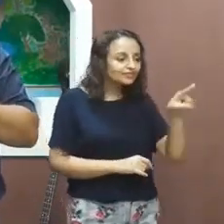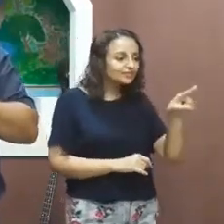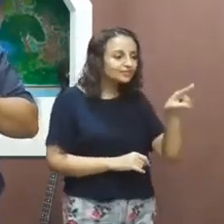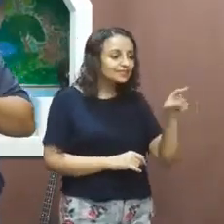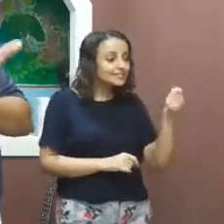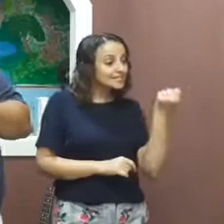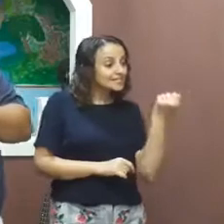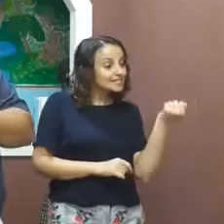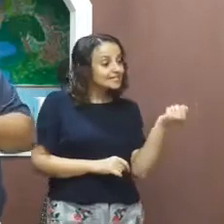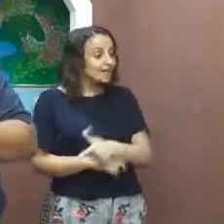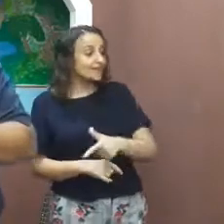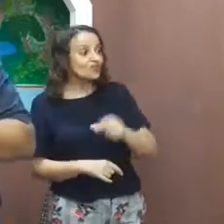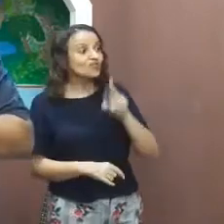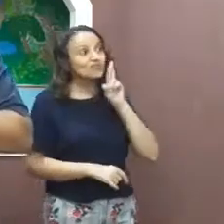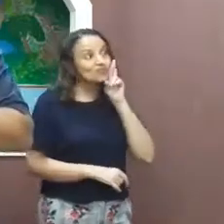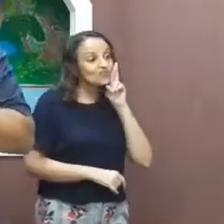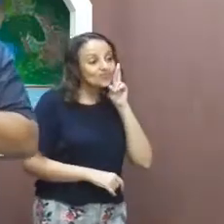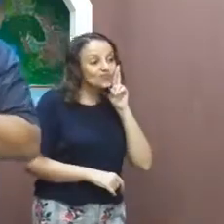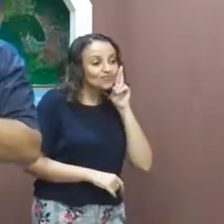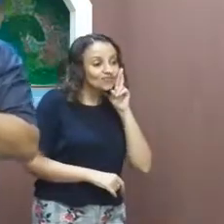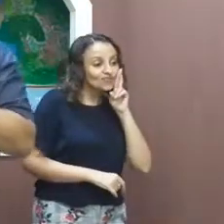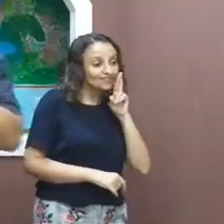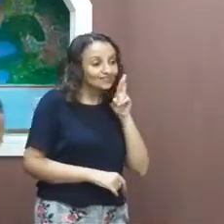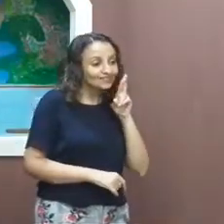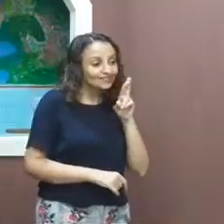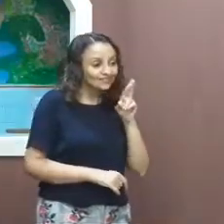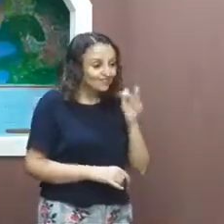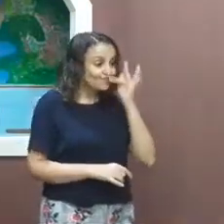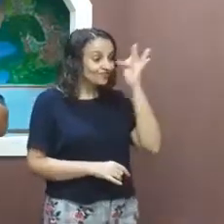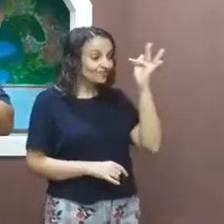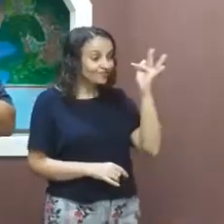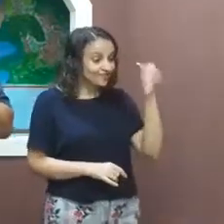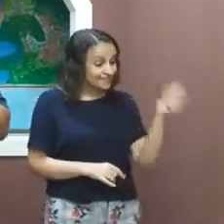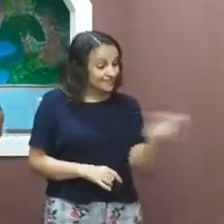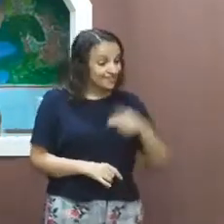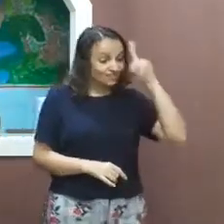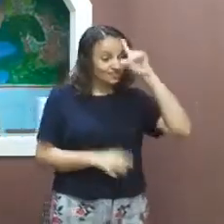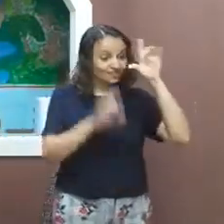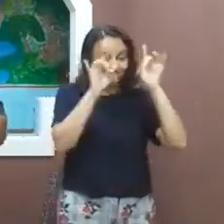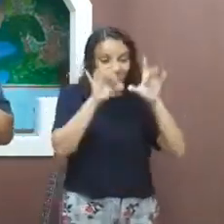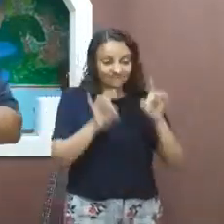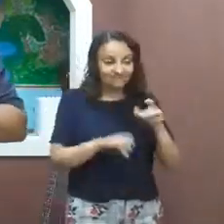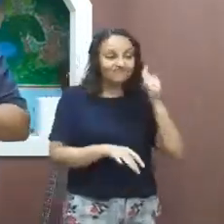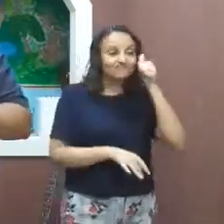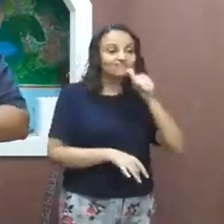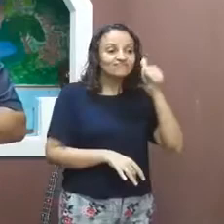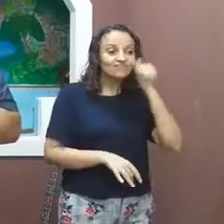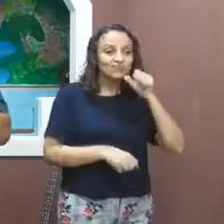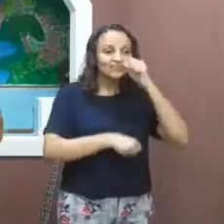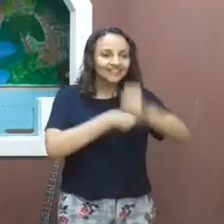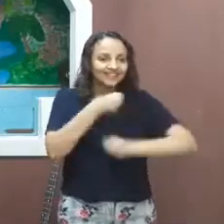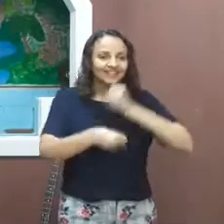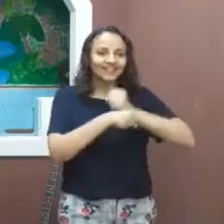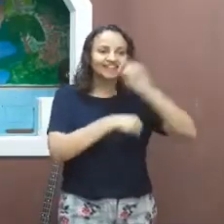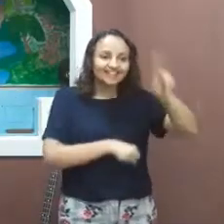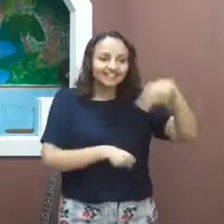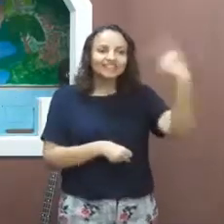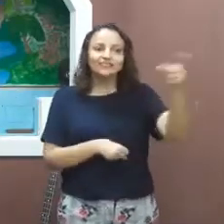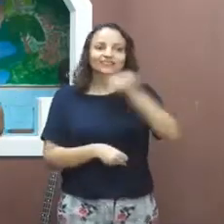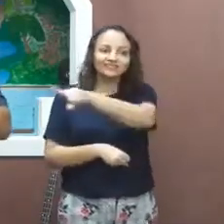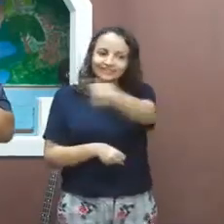das mulheres, responde não. Responde não. Tá? Ano que vem você vai receber no nome de Jesus. Ore,